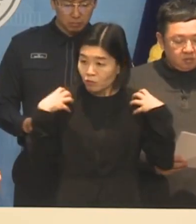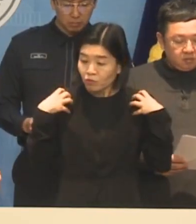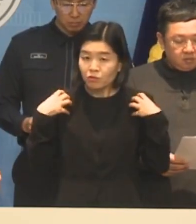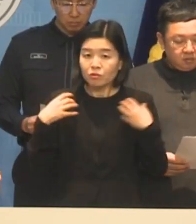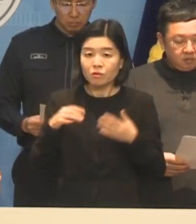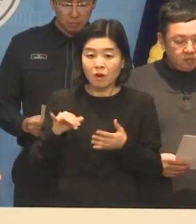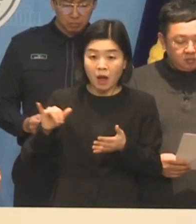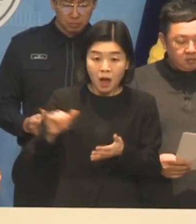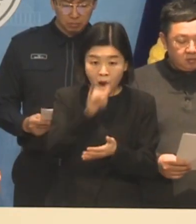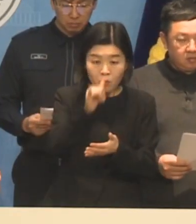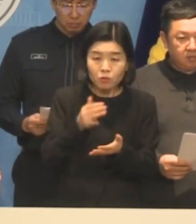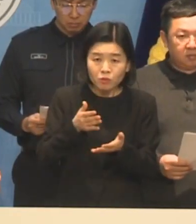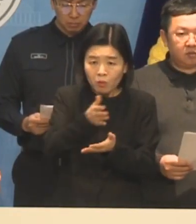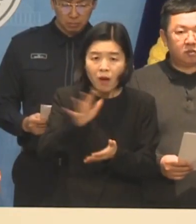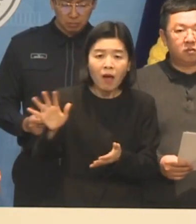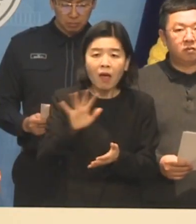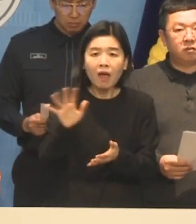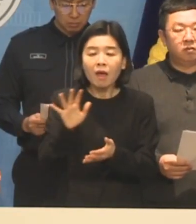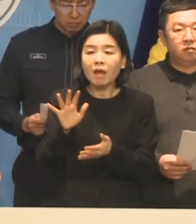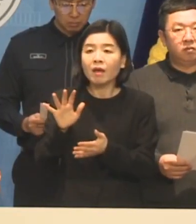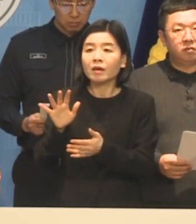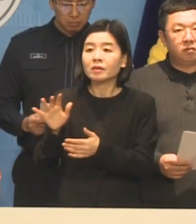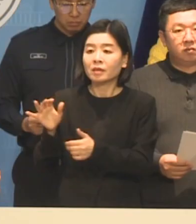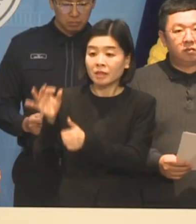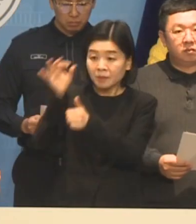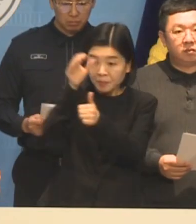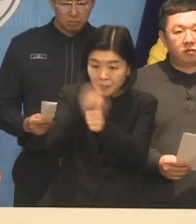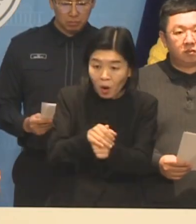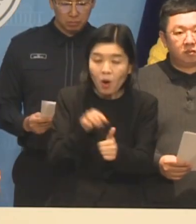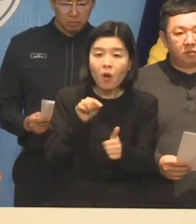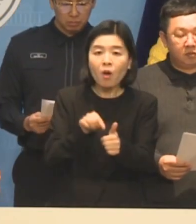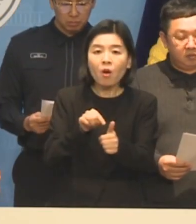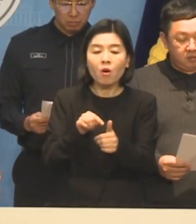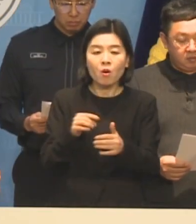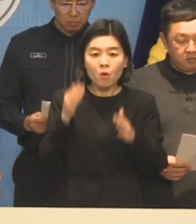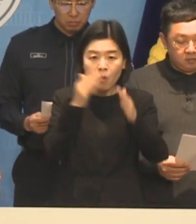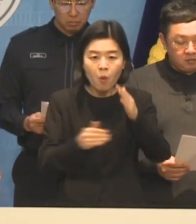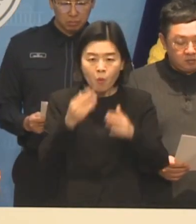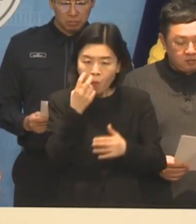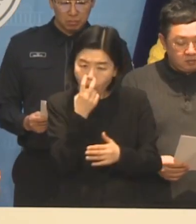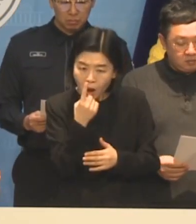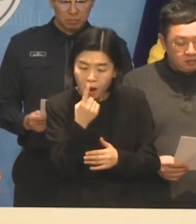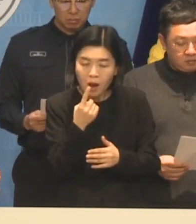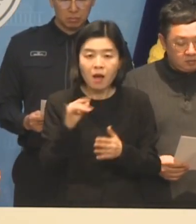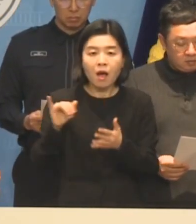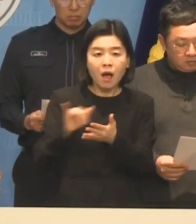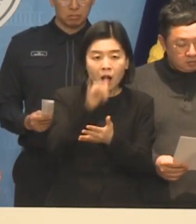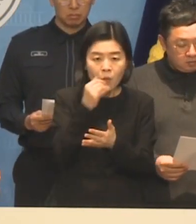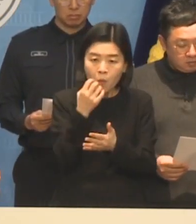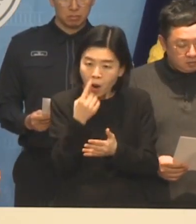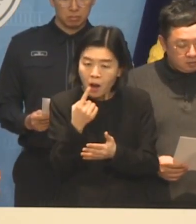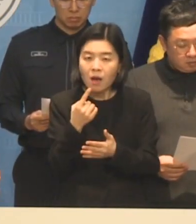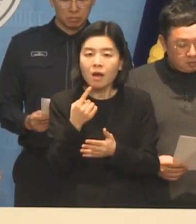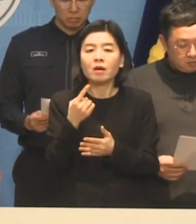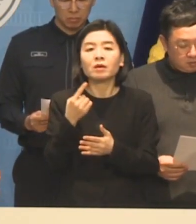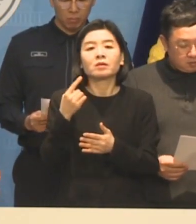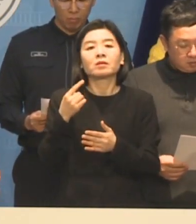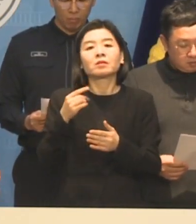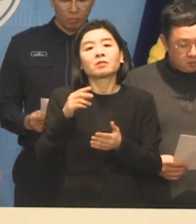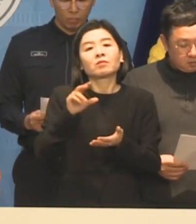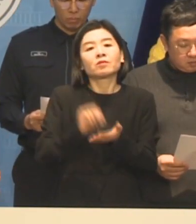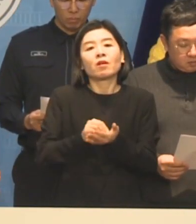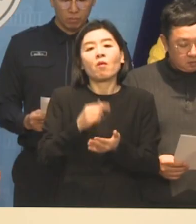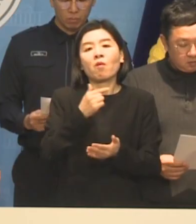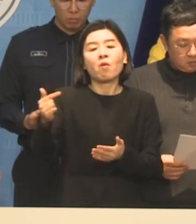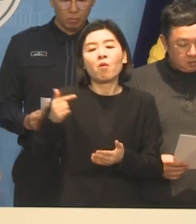사장 임명으로 인한 공공기관의 운영과 항공보안에 미치는 부정적인 영향을 심각하게 우려하며 이에